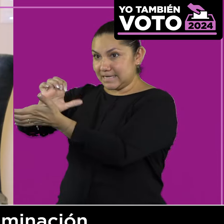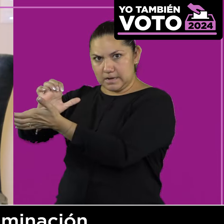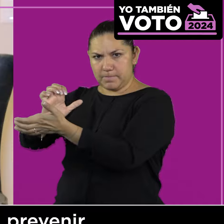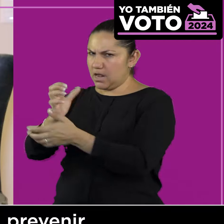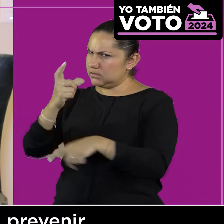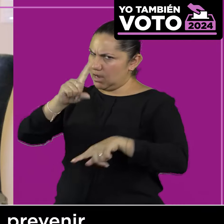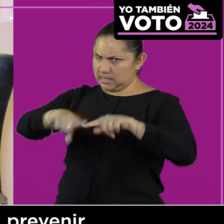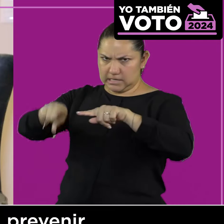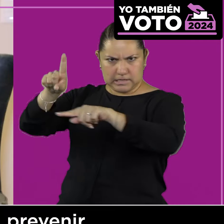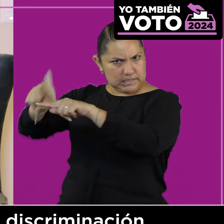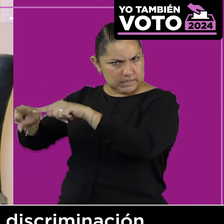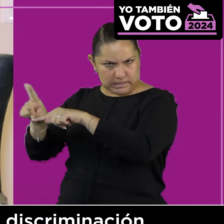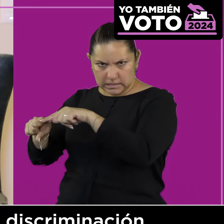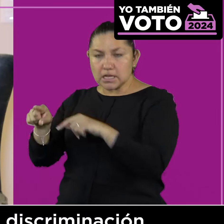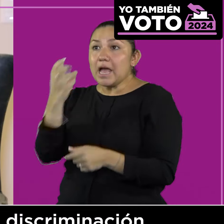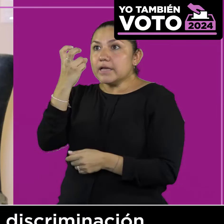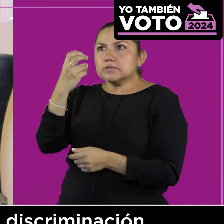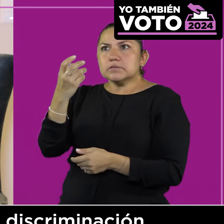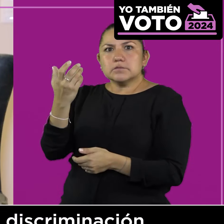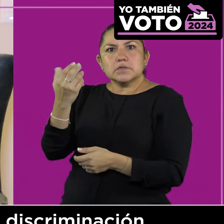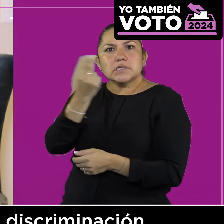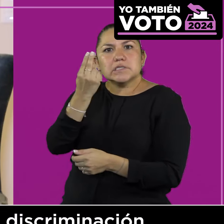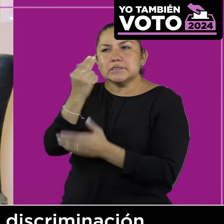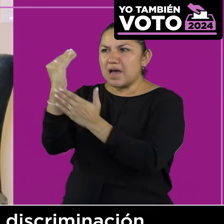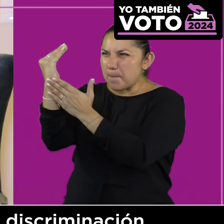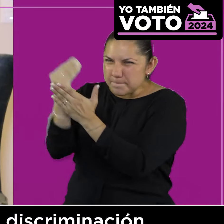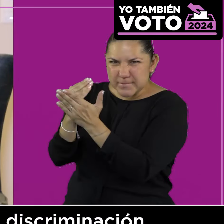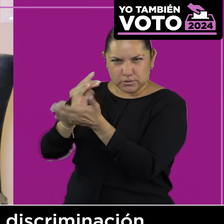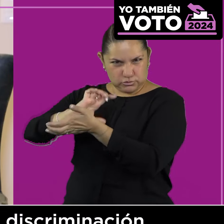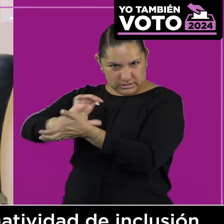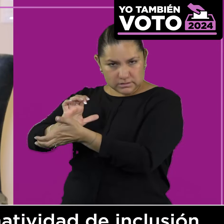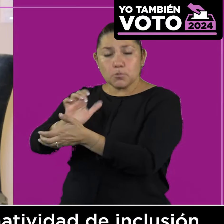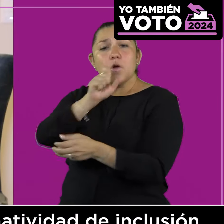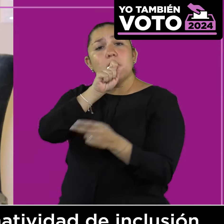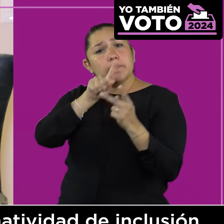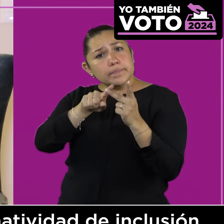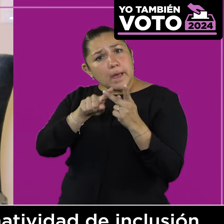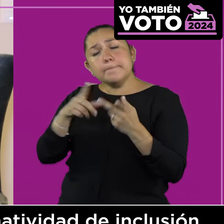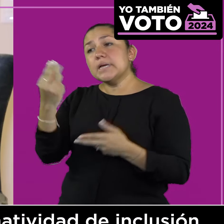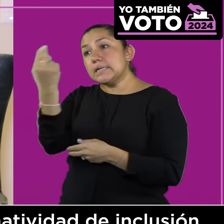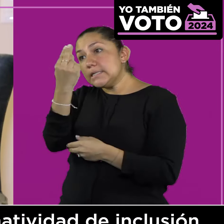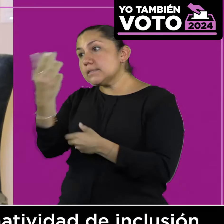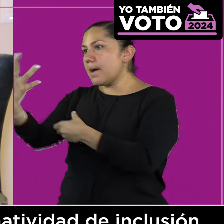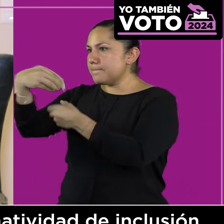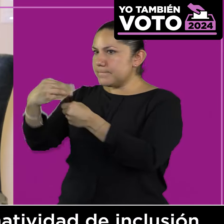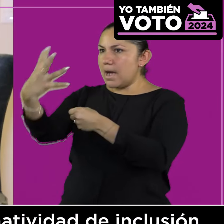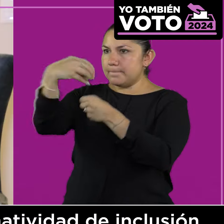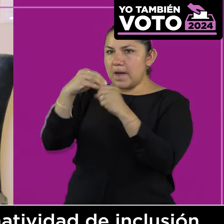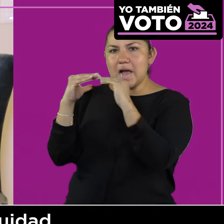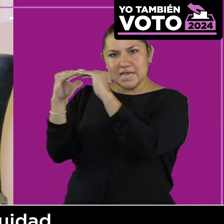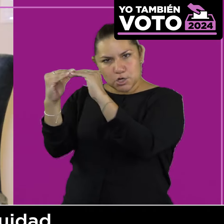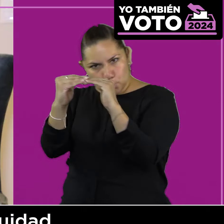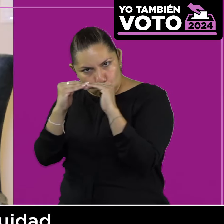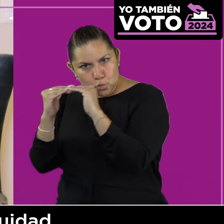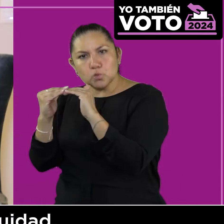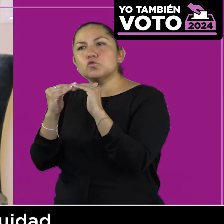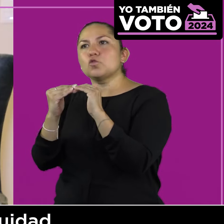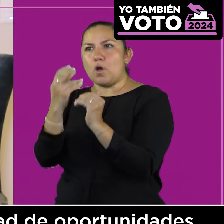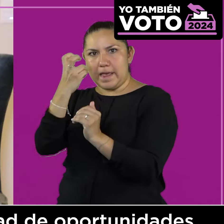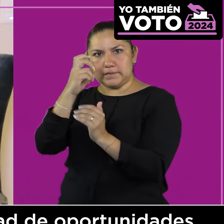discriminación vamos a prevenir yonar la discriminación a fortalecer la normatividad de inclusión y